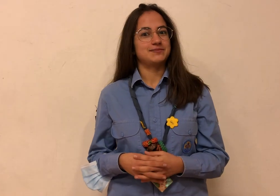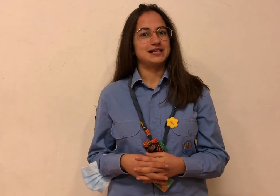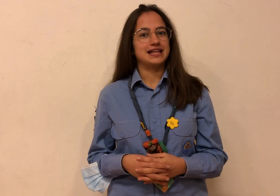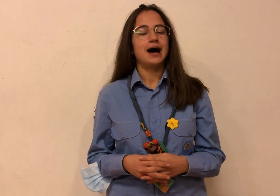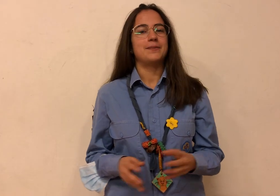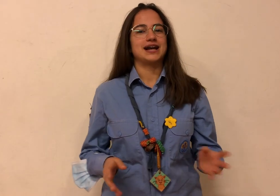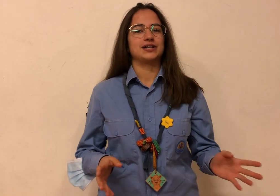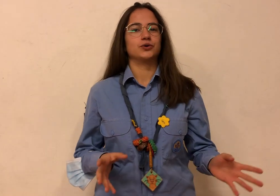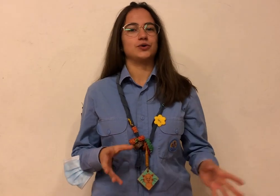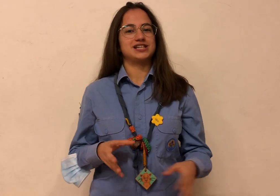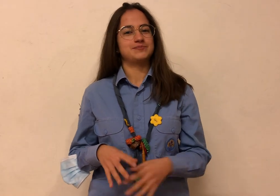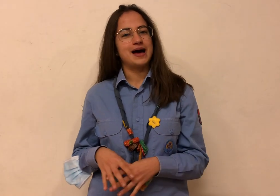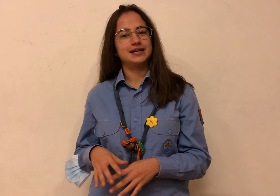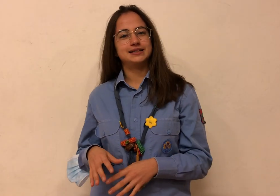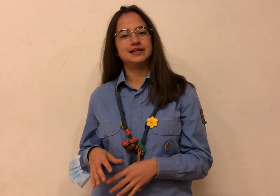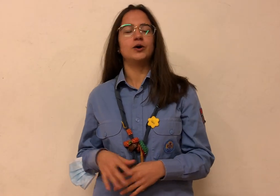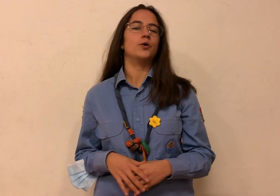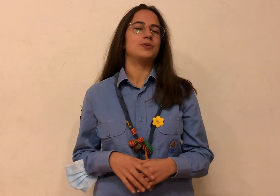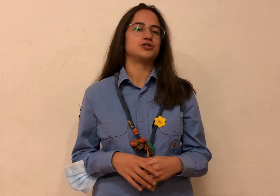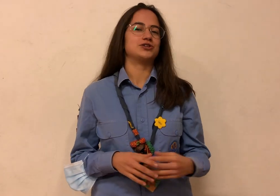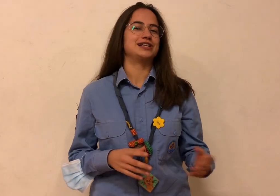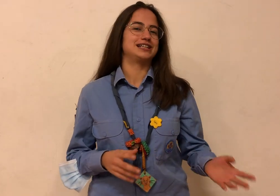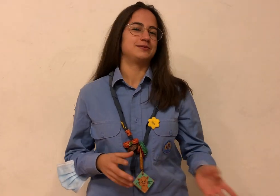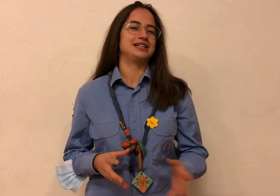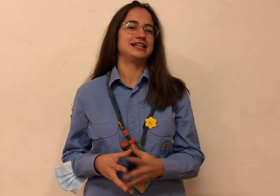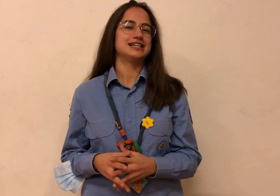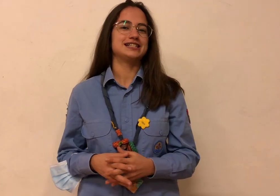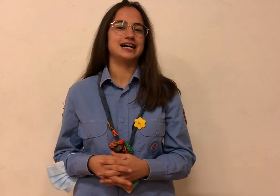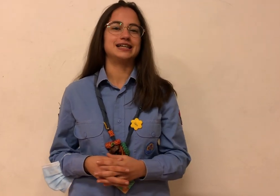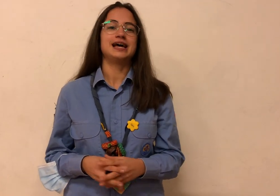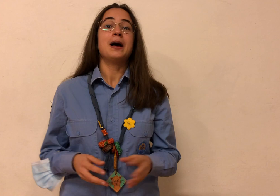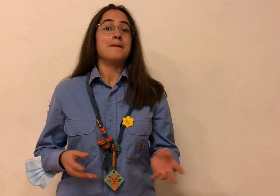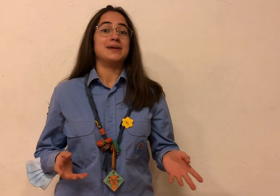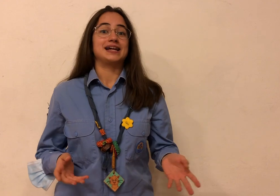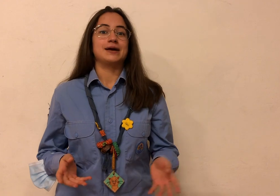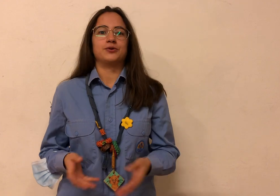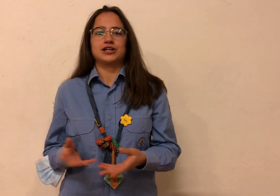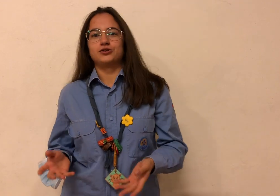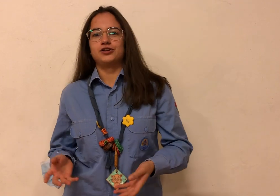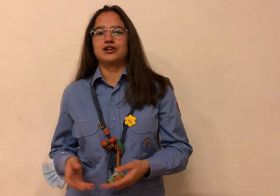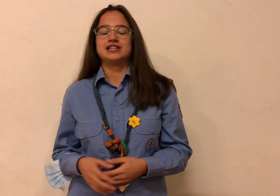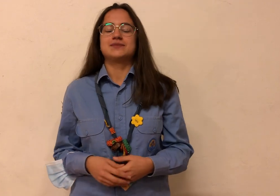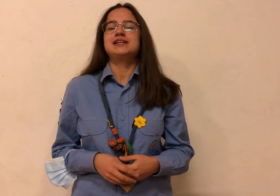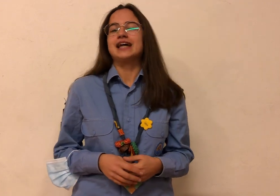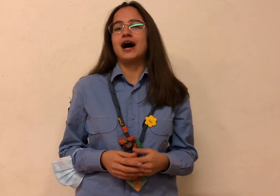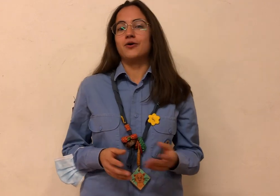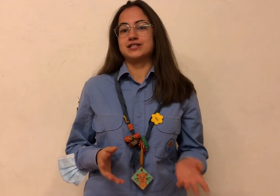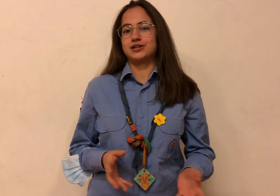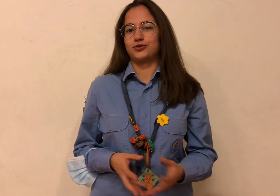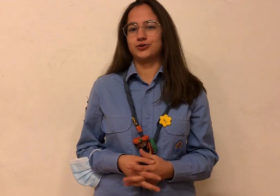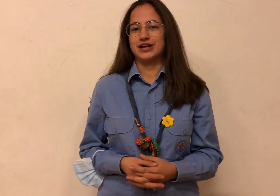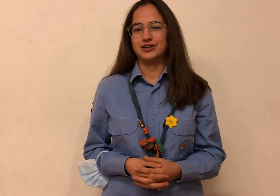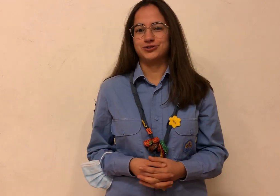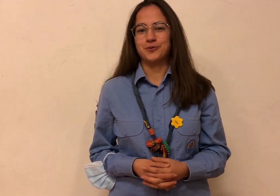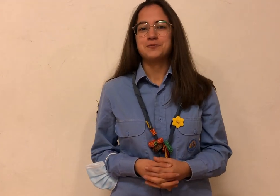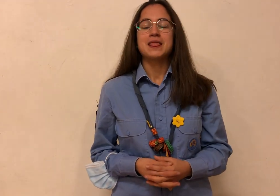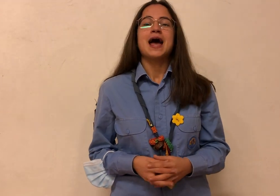disabilità parlando con esperti o persone direttamente interessate perché portatori di una disabilità o a stretto contatto.